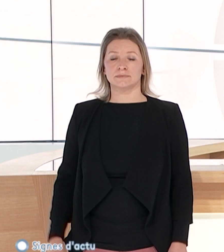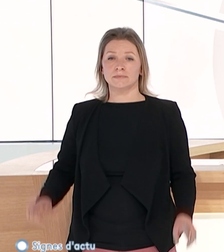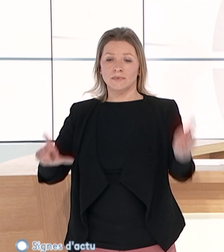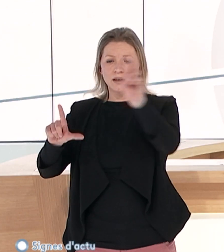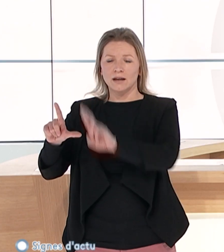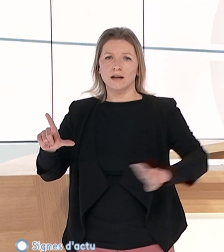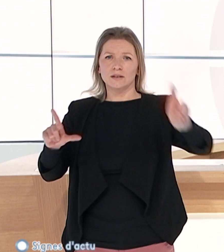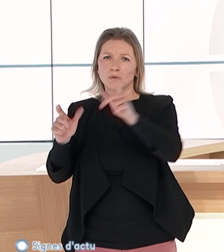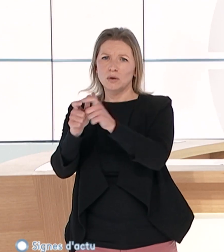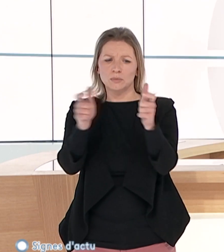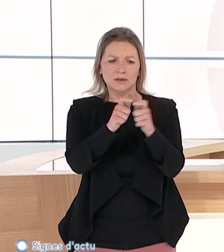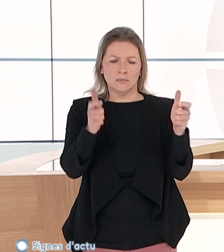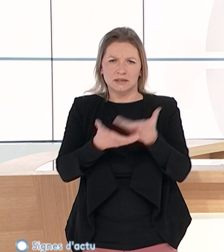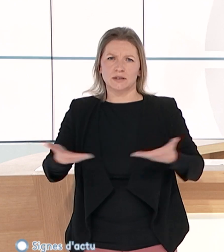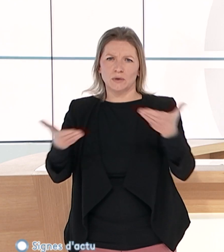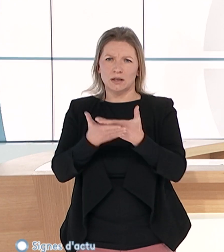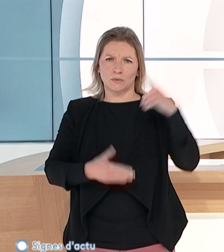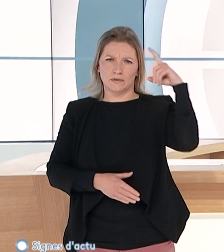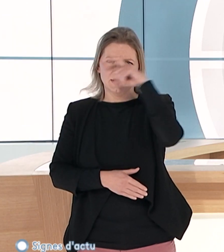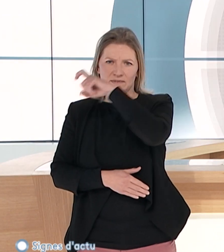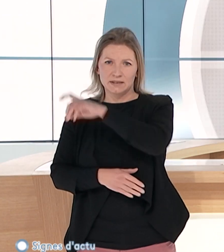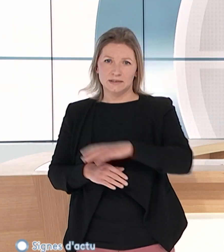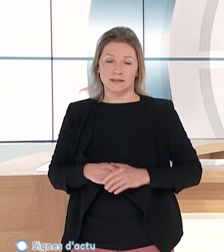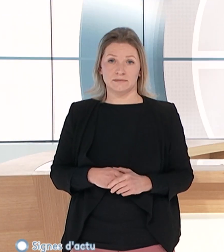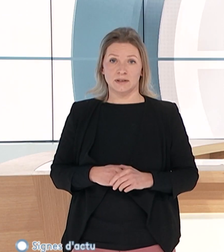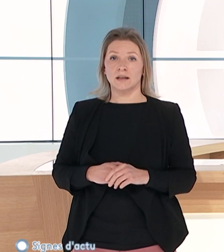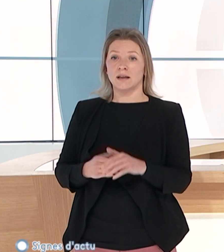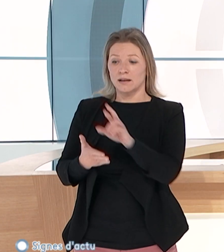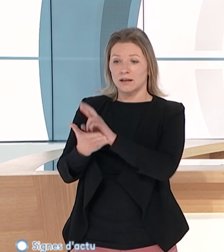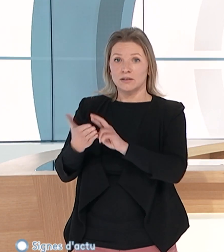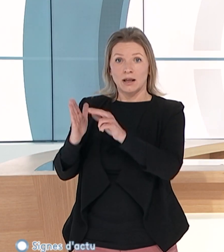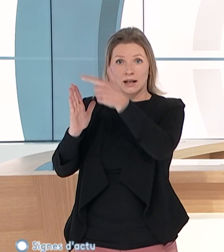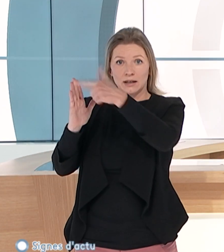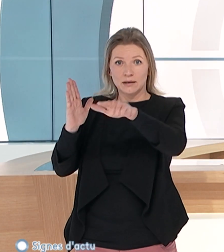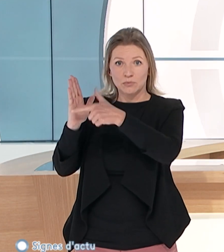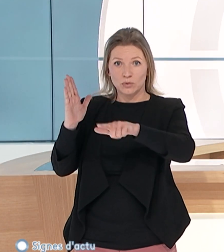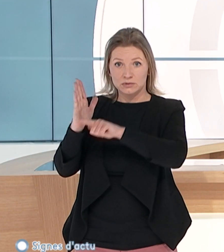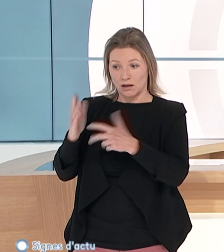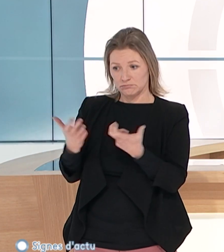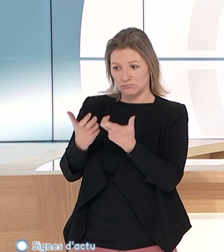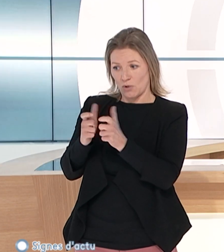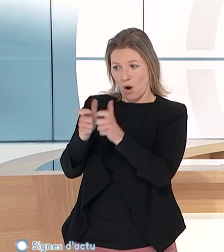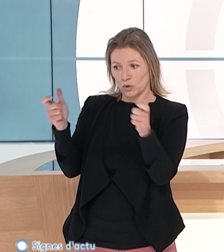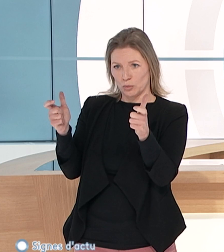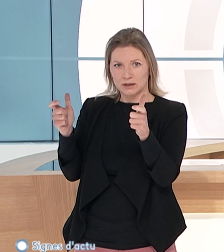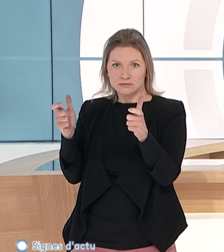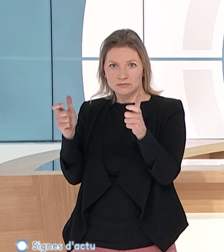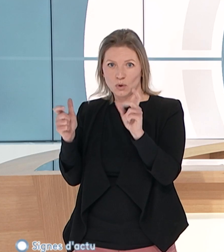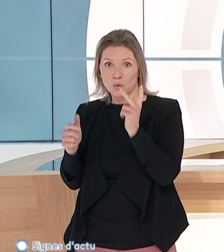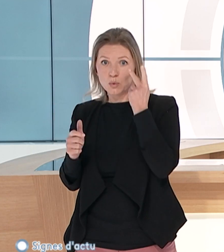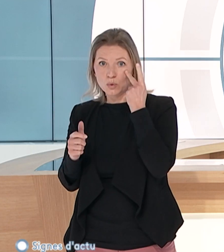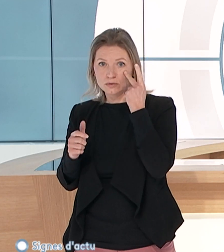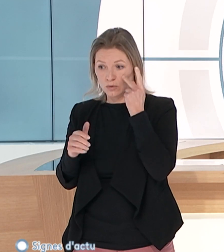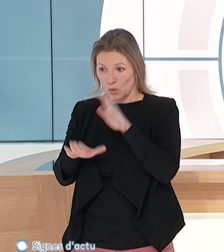Les entreprises de la région n'échappent pas aux difficultés dues à la crise sanitaire. Exemple dans le Limousin, où l'industrie du